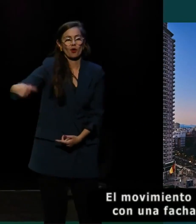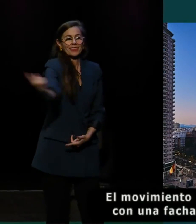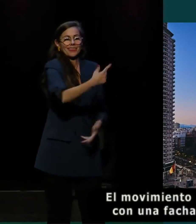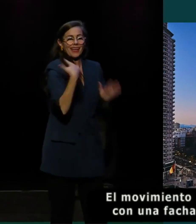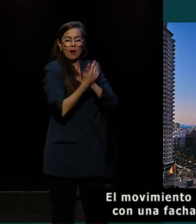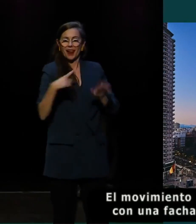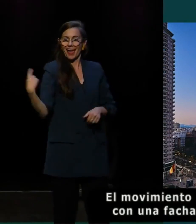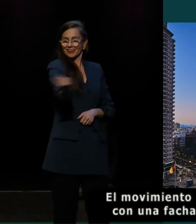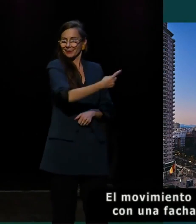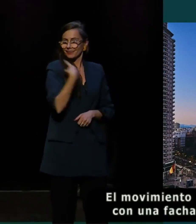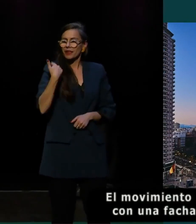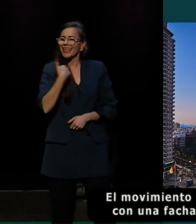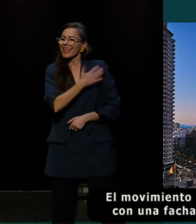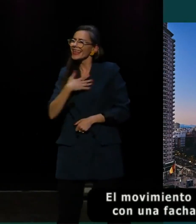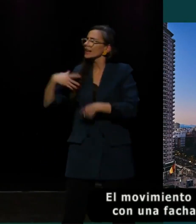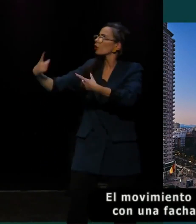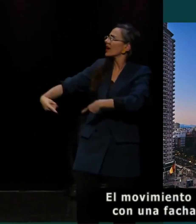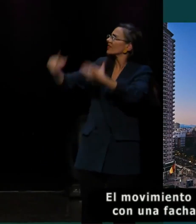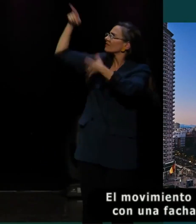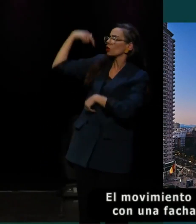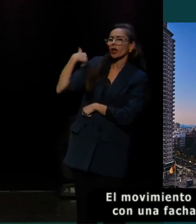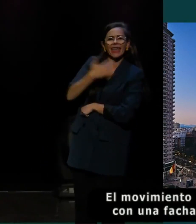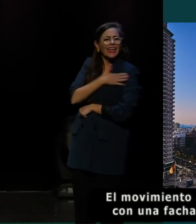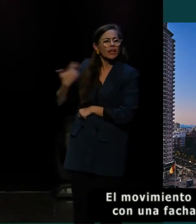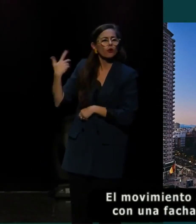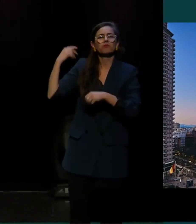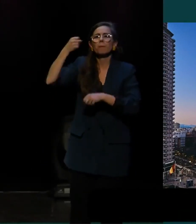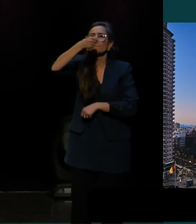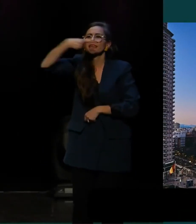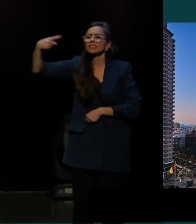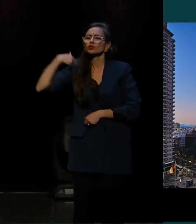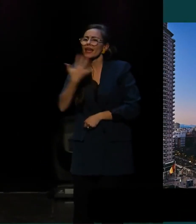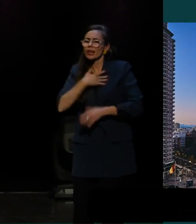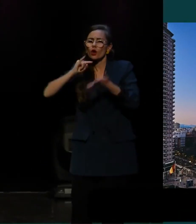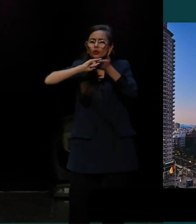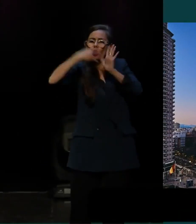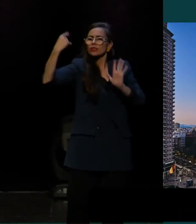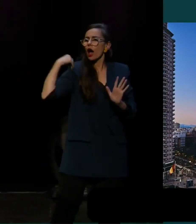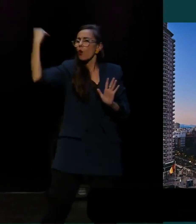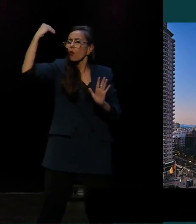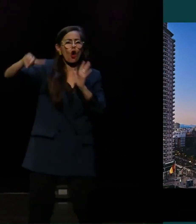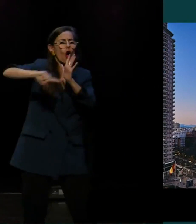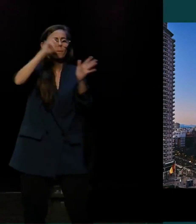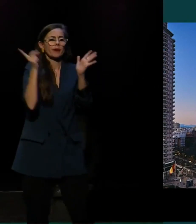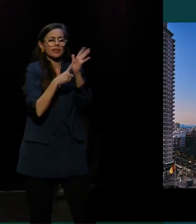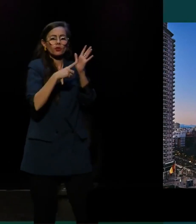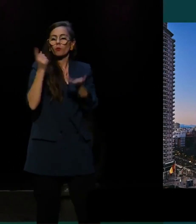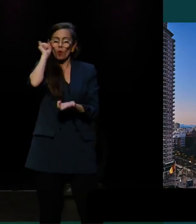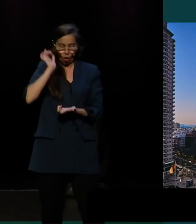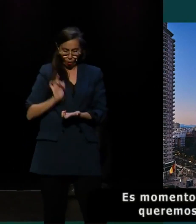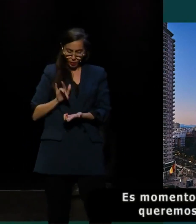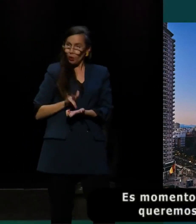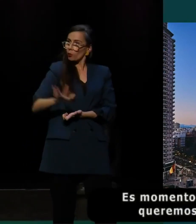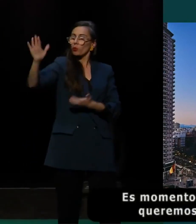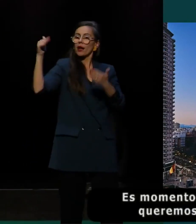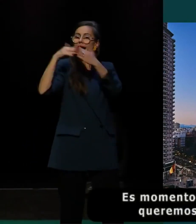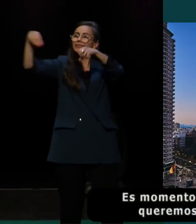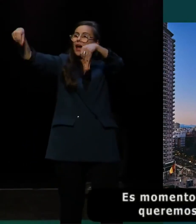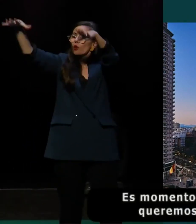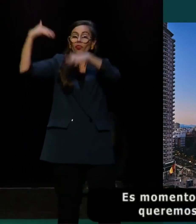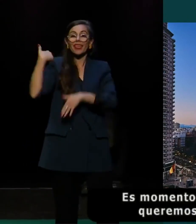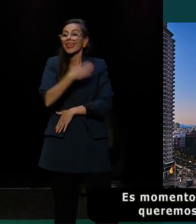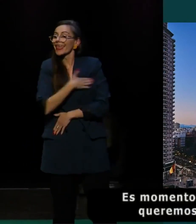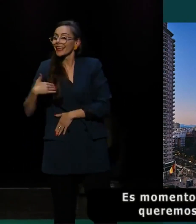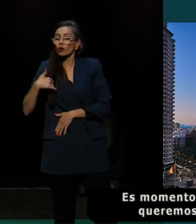queremos reconstruir internamente a partir de ahora. ¿Cómo queremos que sea ese edificio? ¿Lo